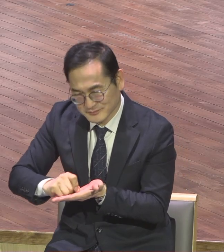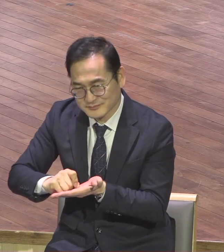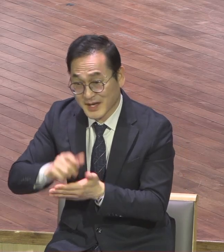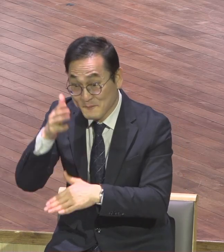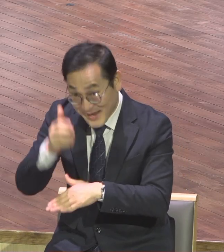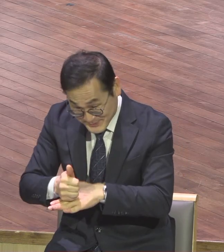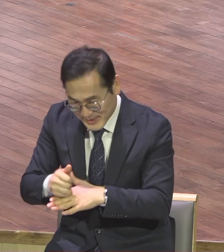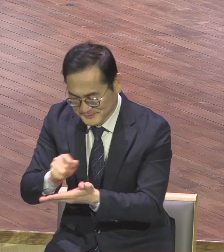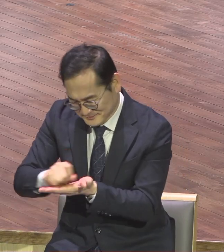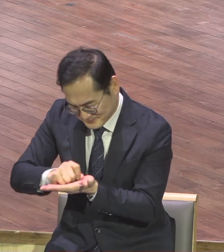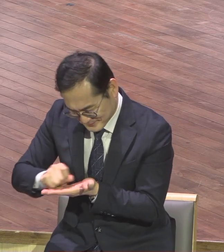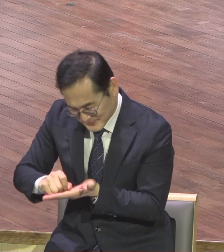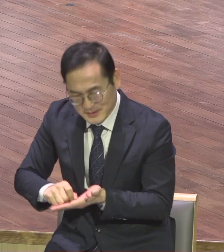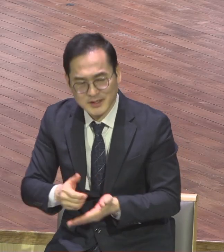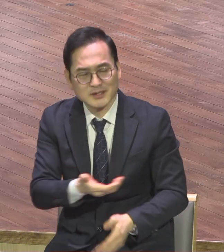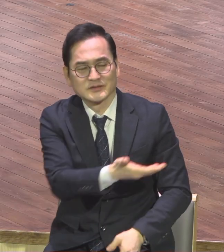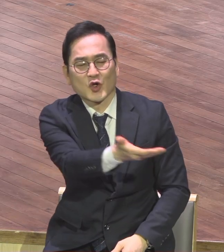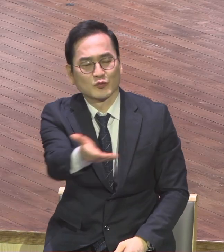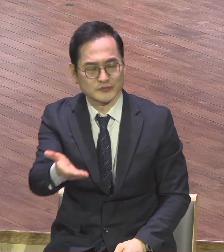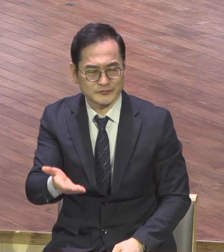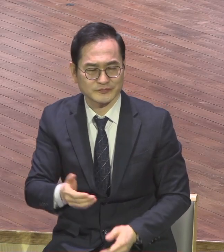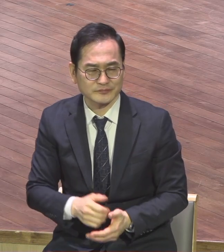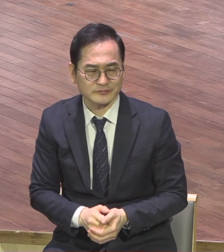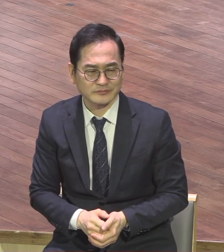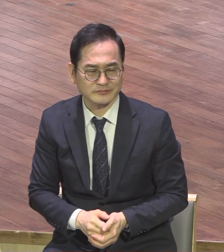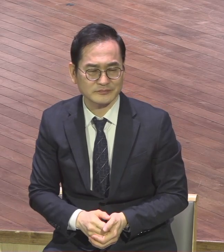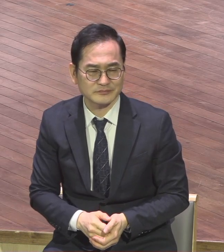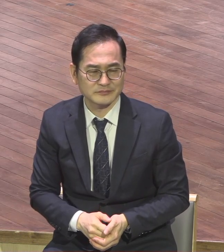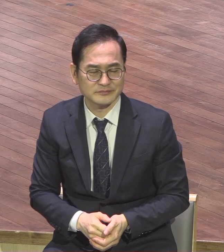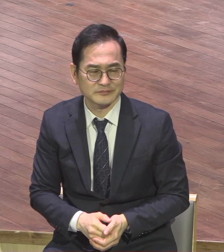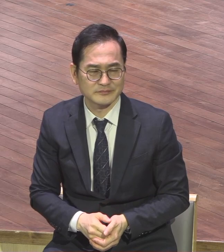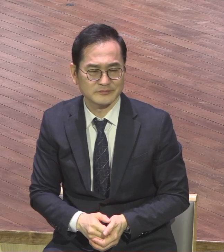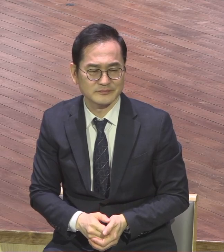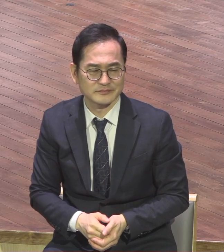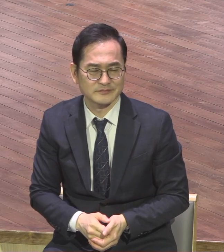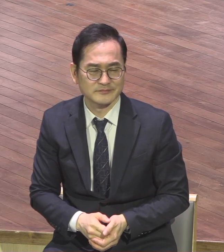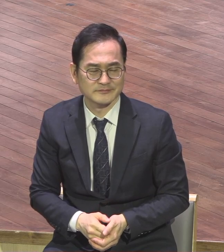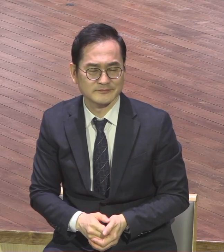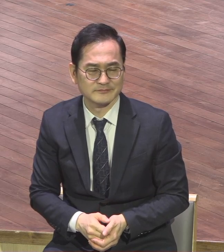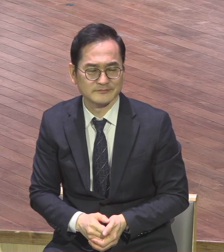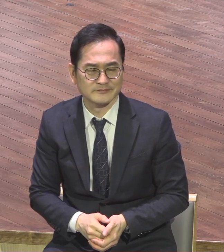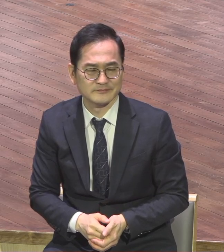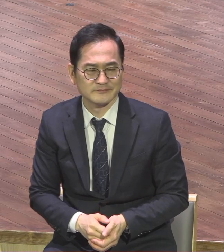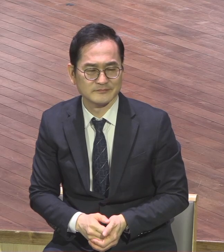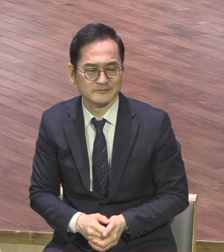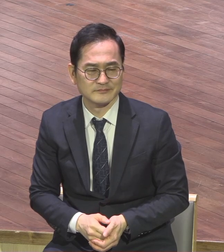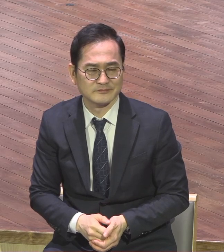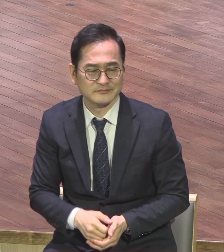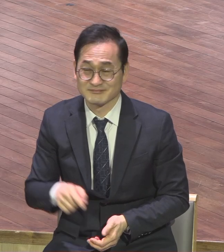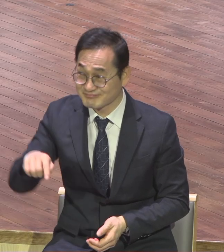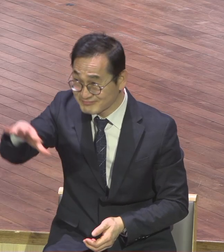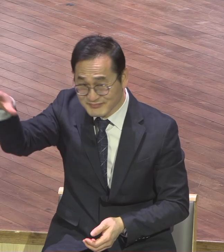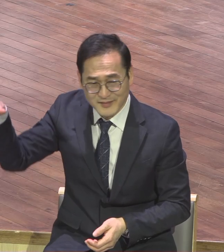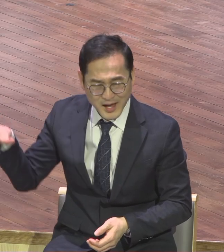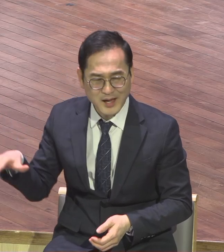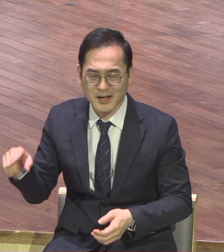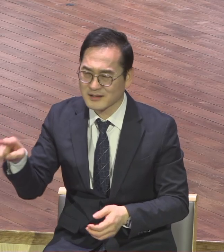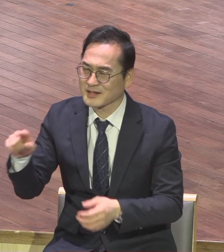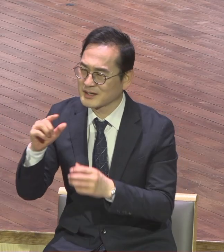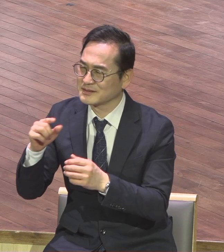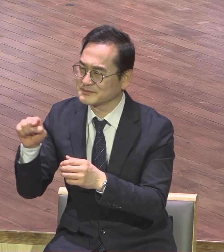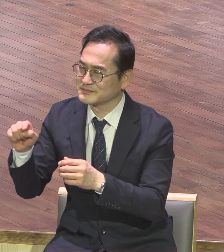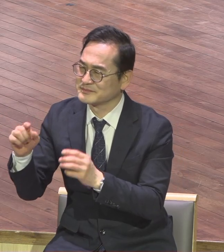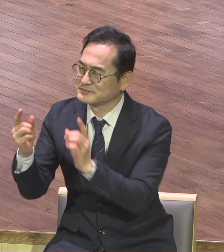모든 성도들이 너에게 문안하되 특히 가이사의 집 사람들 중 배치니라. 그렇게